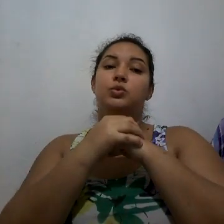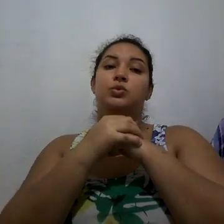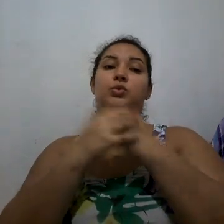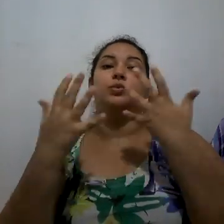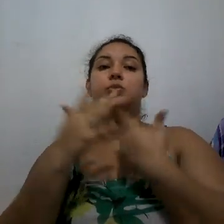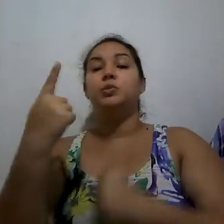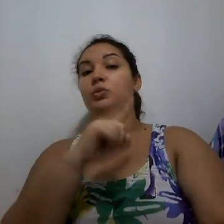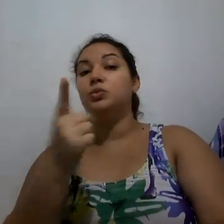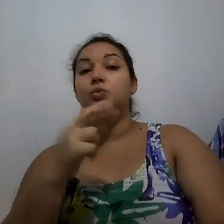fazer tanta diferença para mim?